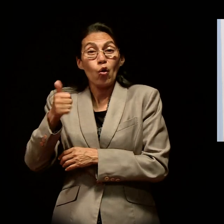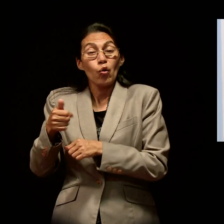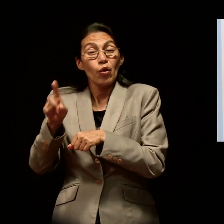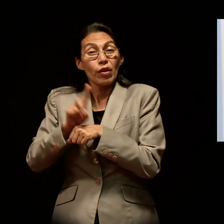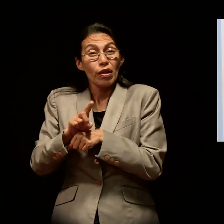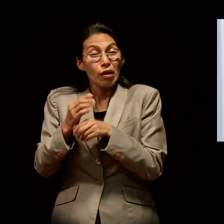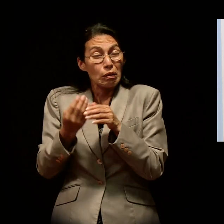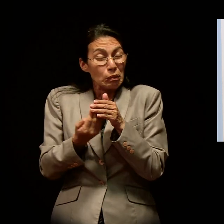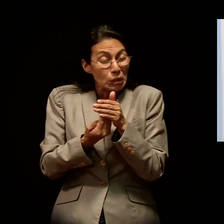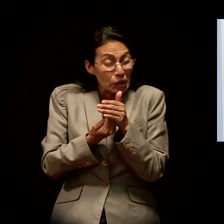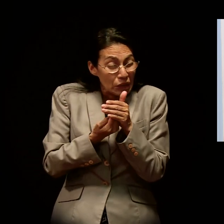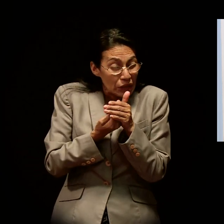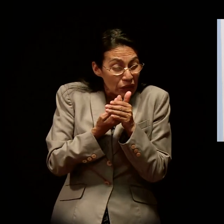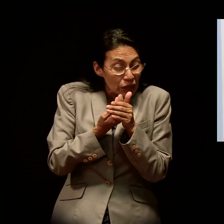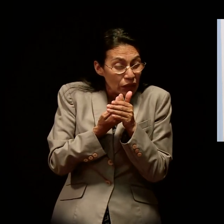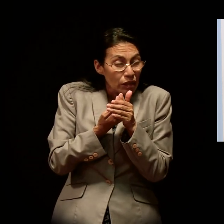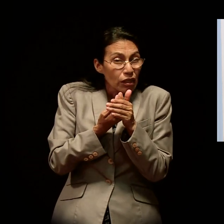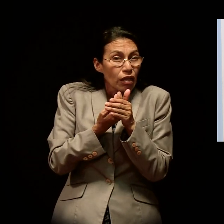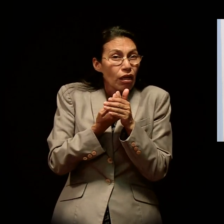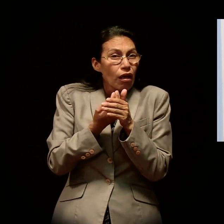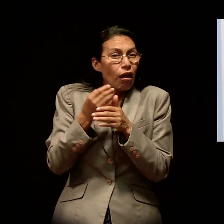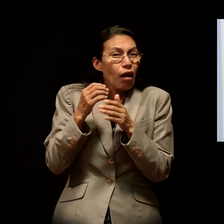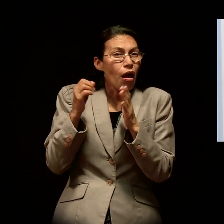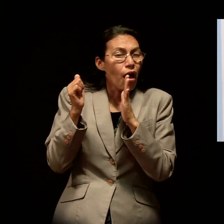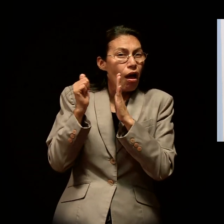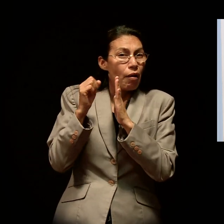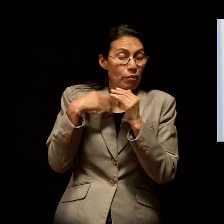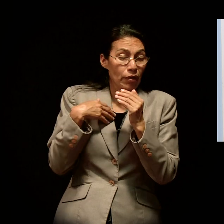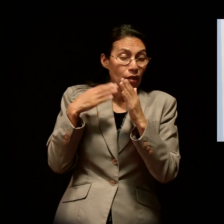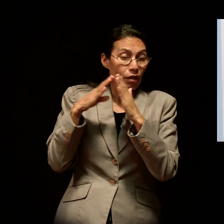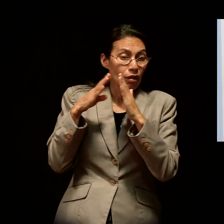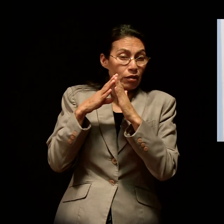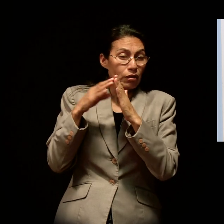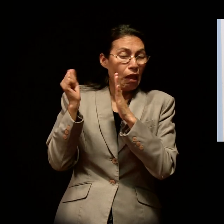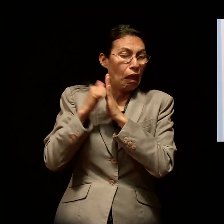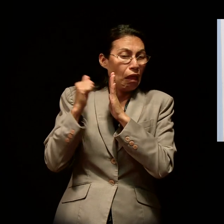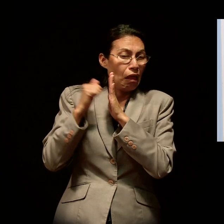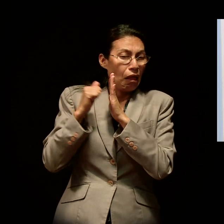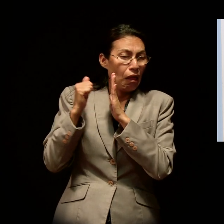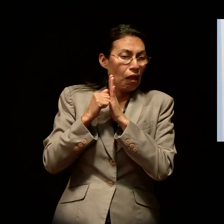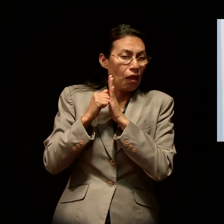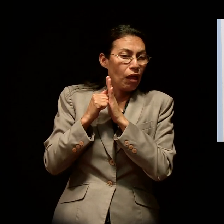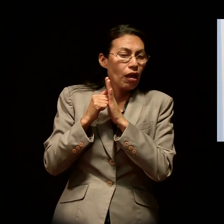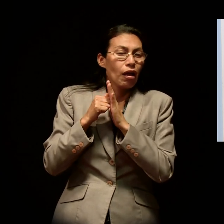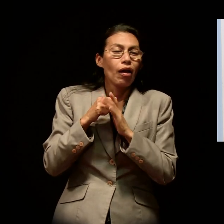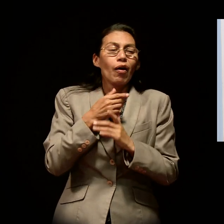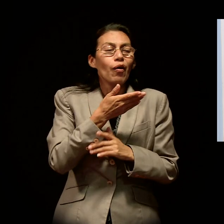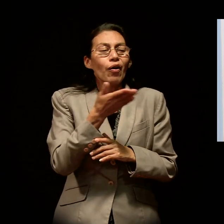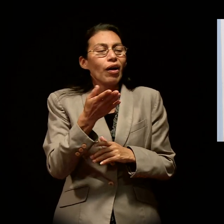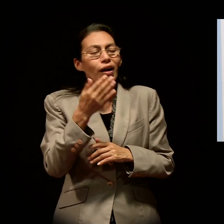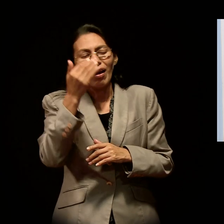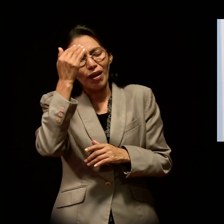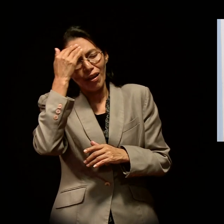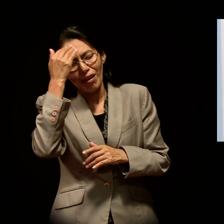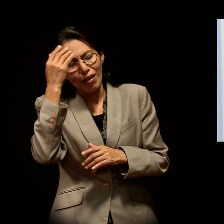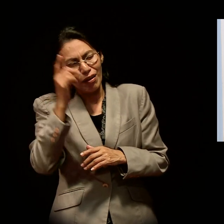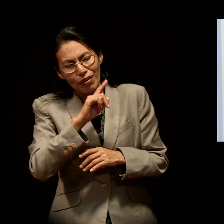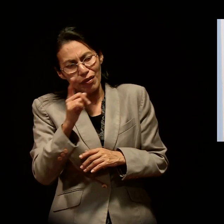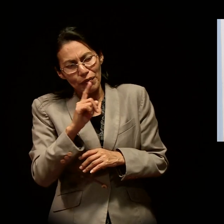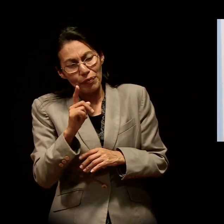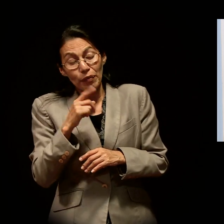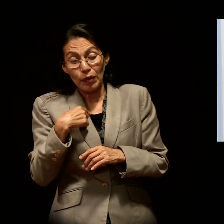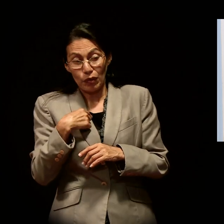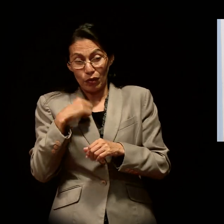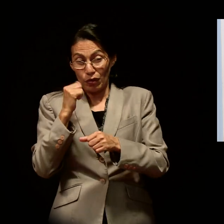salí a ver quién era y me dice usted no me conoce soy Karen Yo me di cuenta anoche dijo